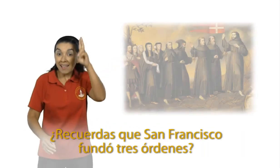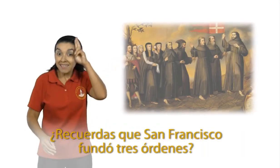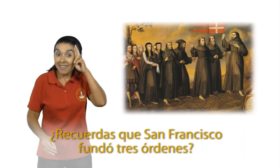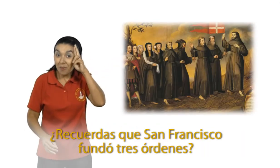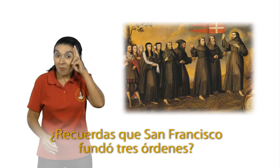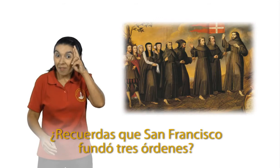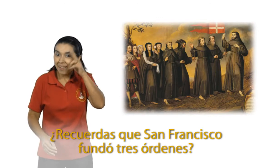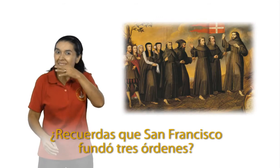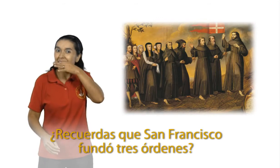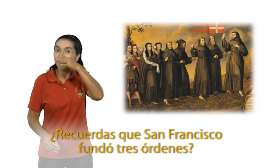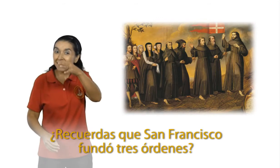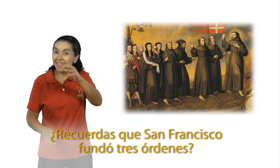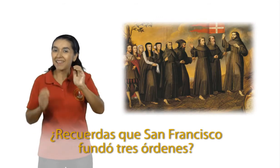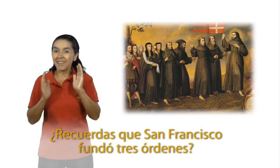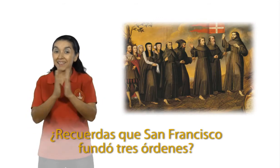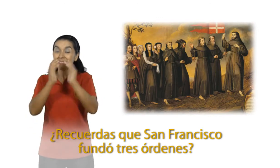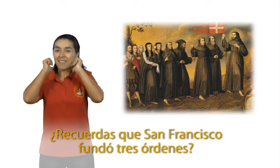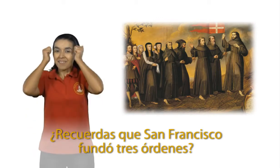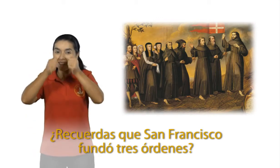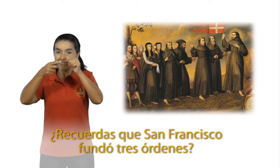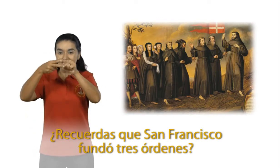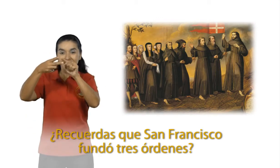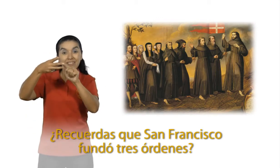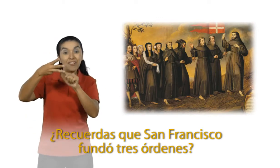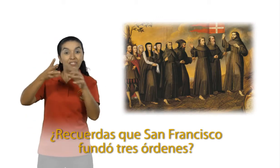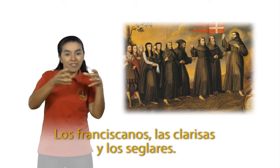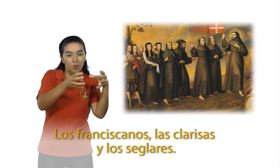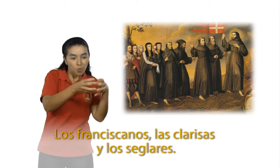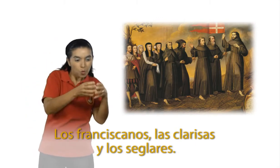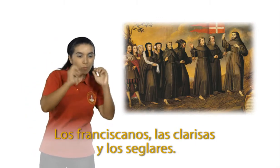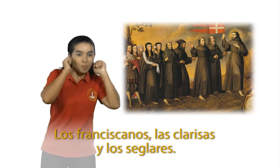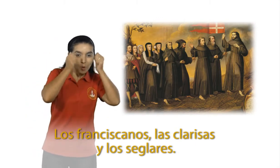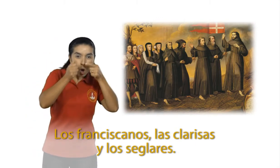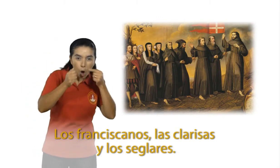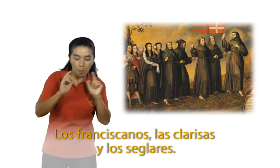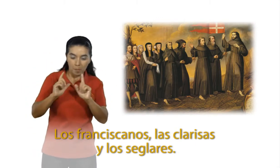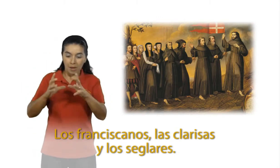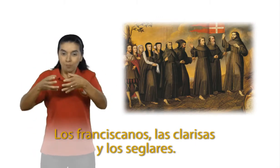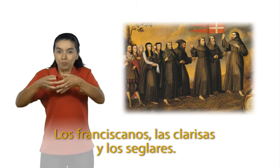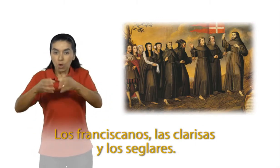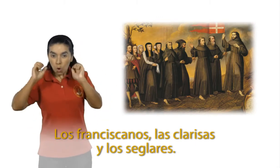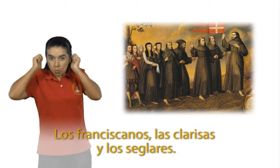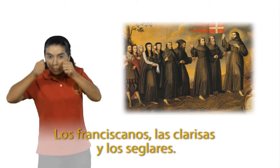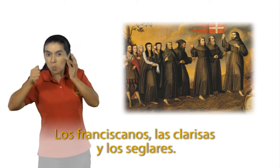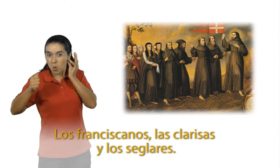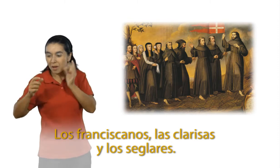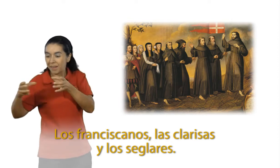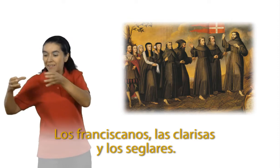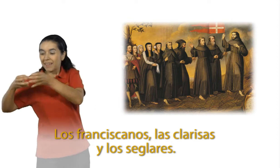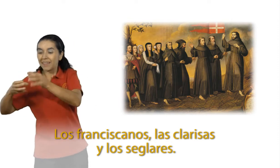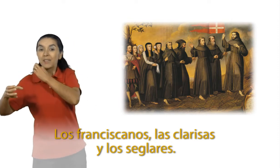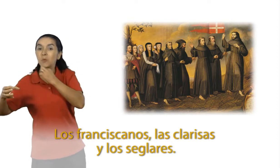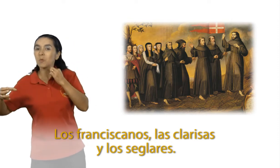¿Recuerdas que San Francisco fundó tres órdenes? ¿Los franciscanos, las clarizas y los seglares?